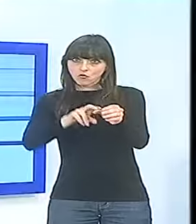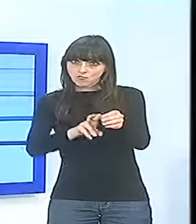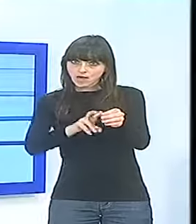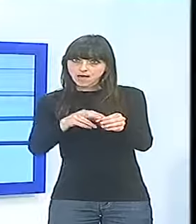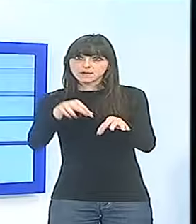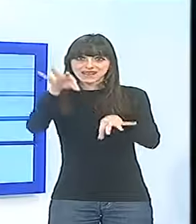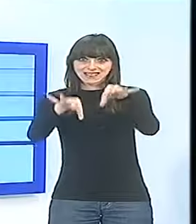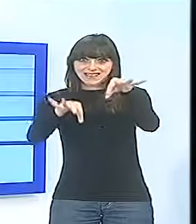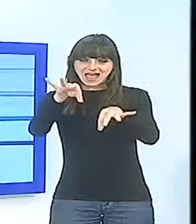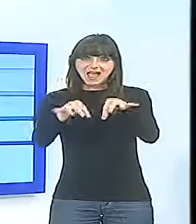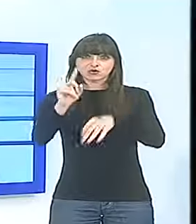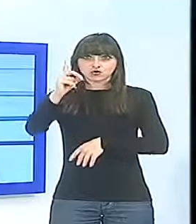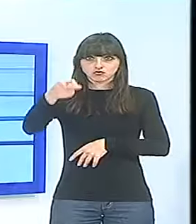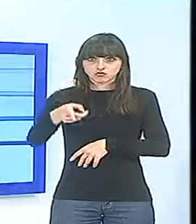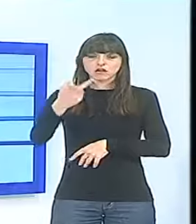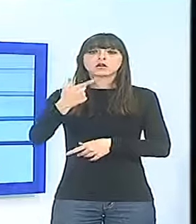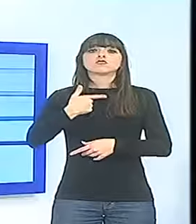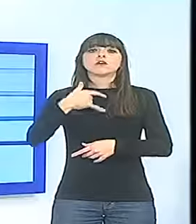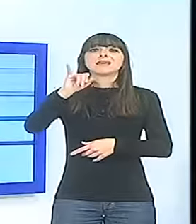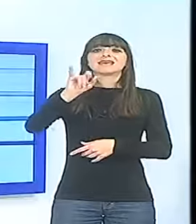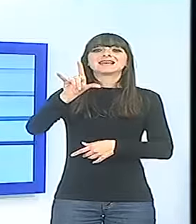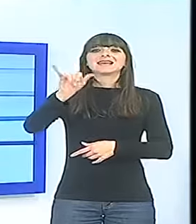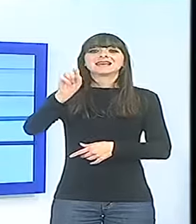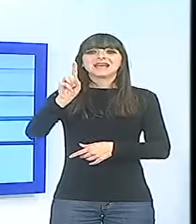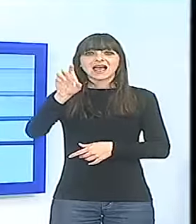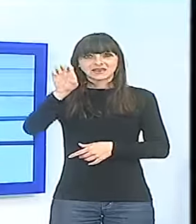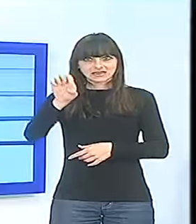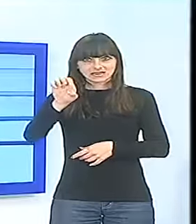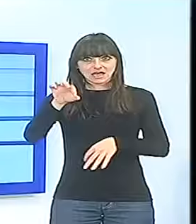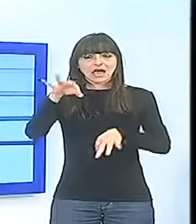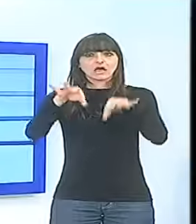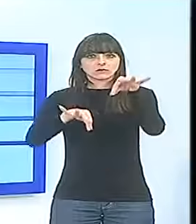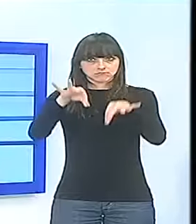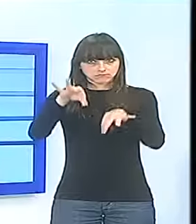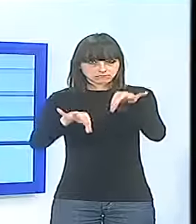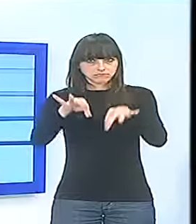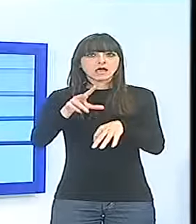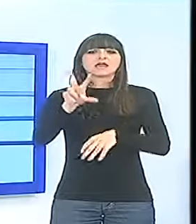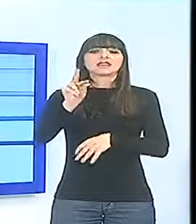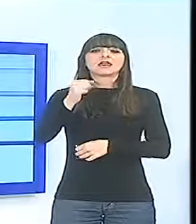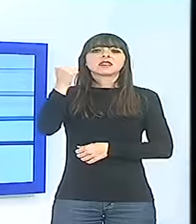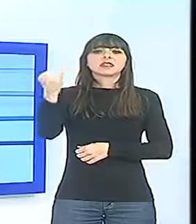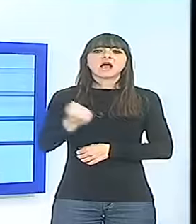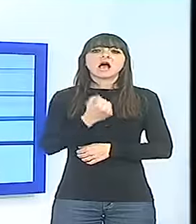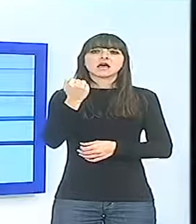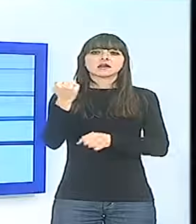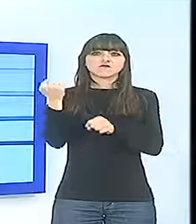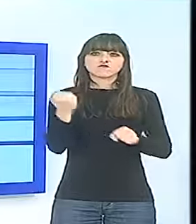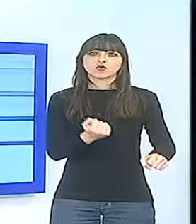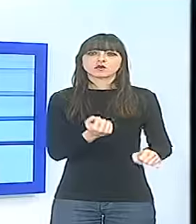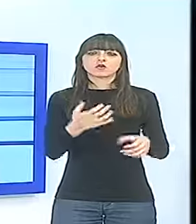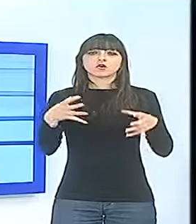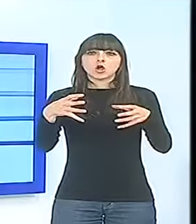in scena l'Iliade del Teatro del Carretto, spettacolo che celebra il trentennale della fondazione